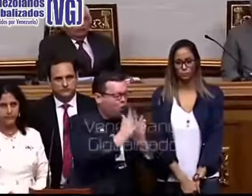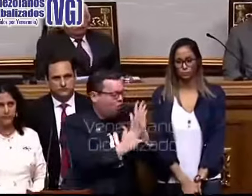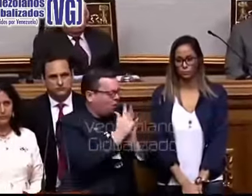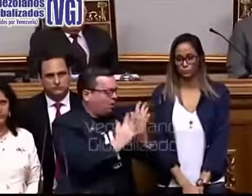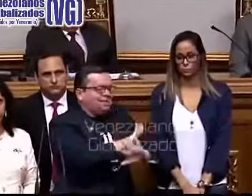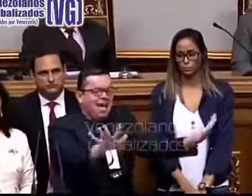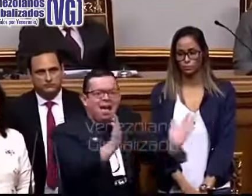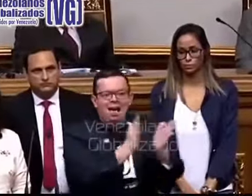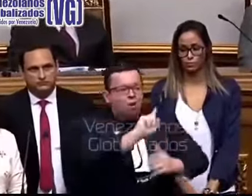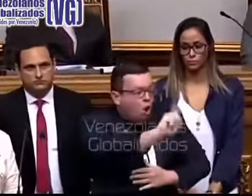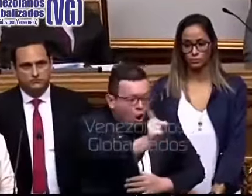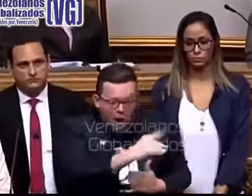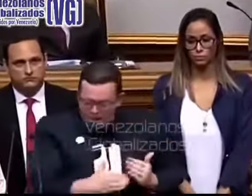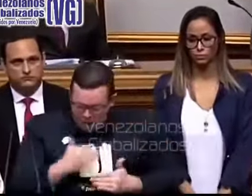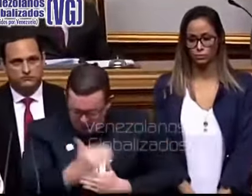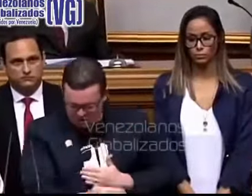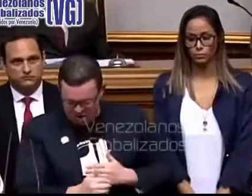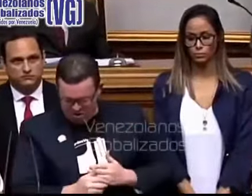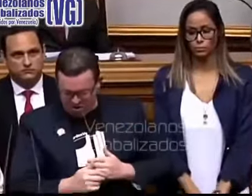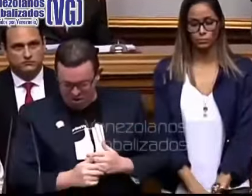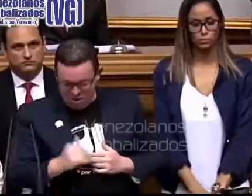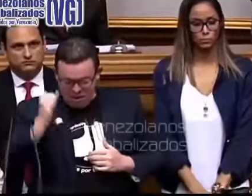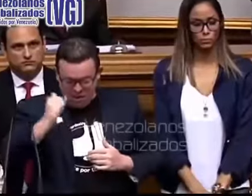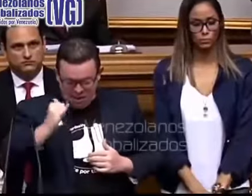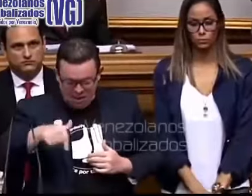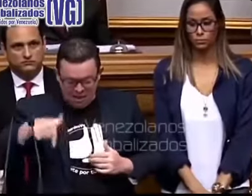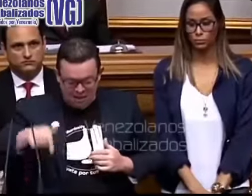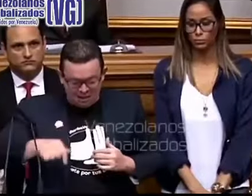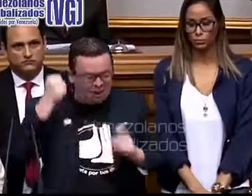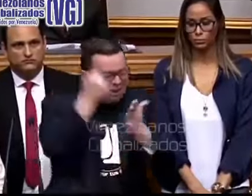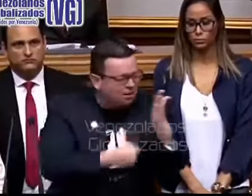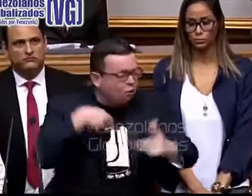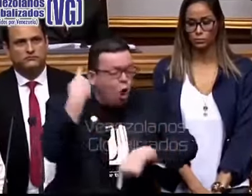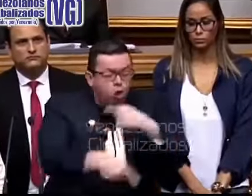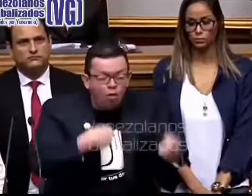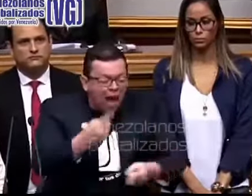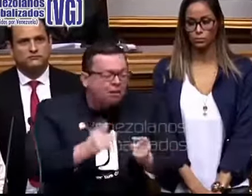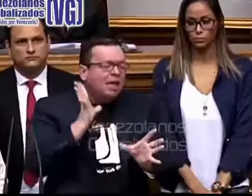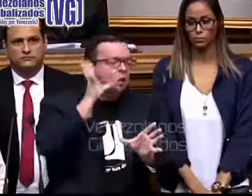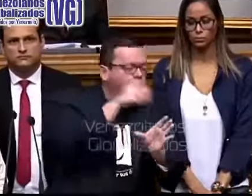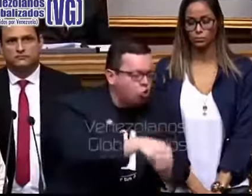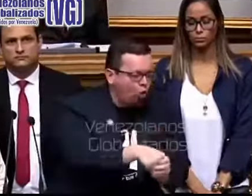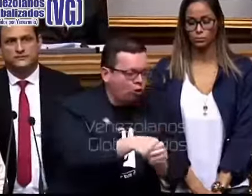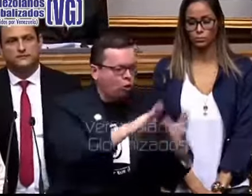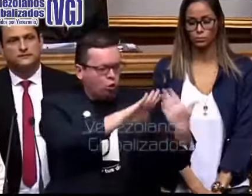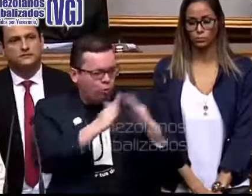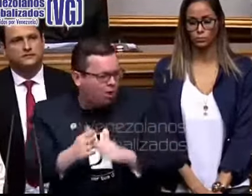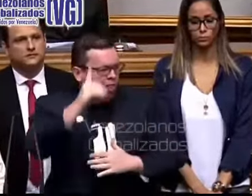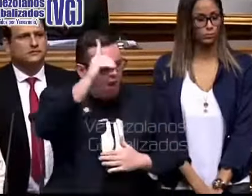recordar que un minuto, un mensaje en lengua de señas de un minuto no basta. Así que exigimos todos los días que